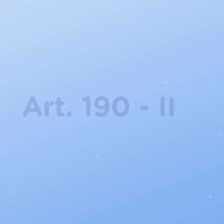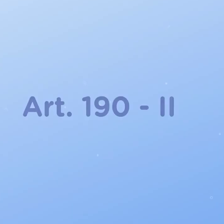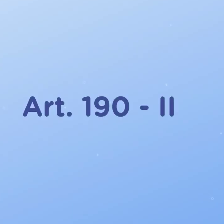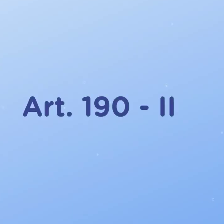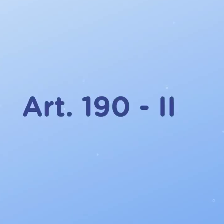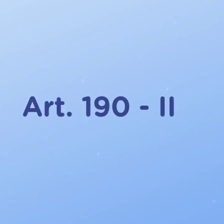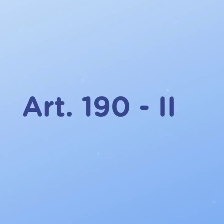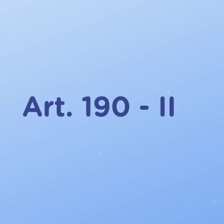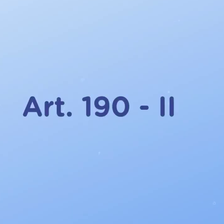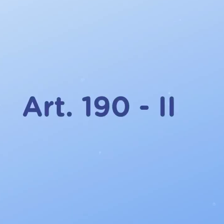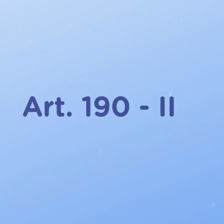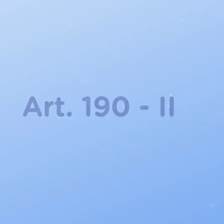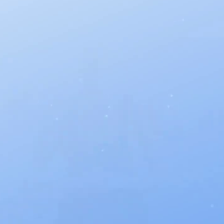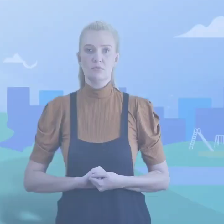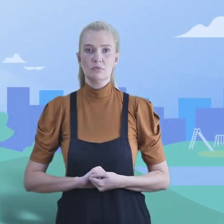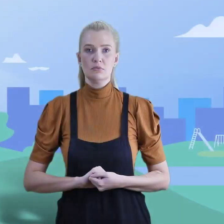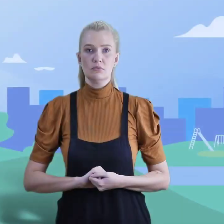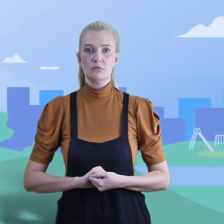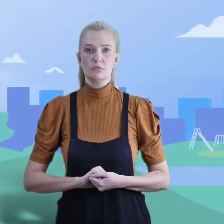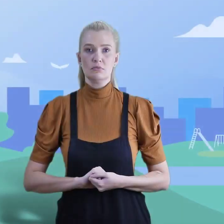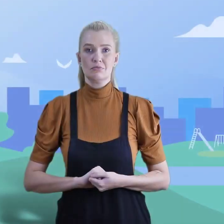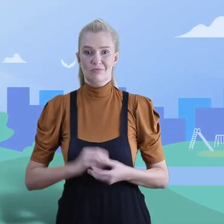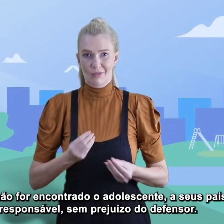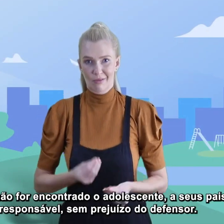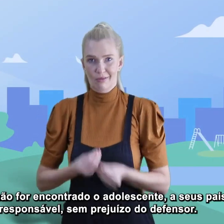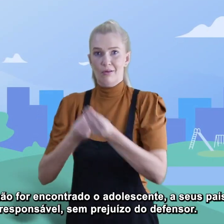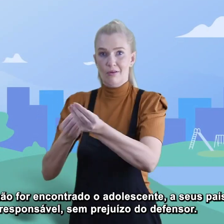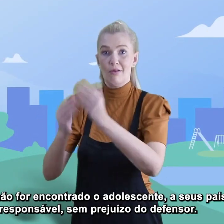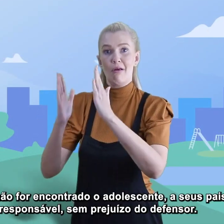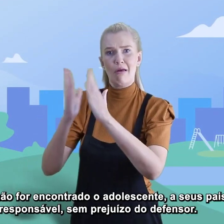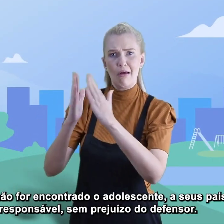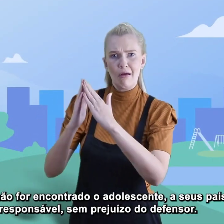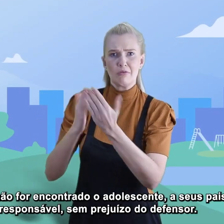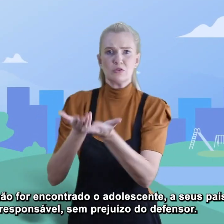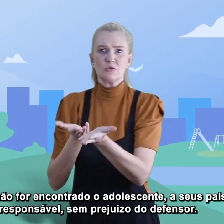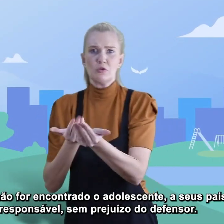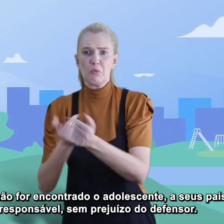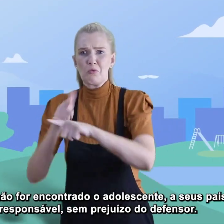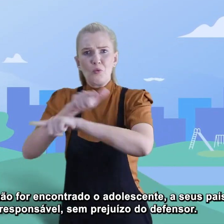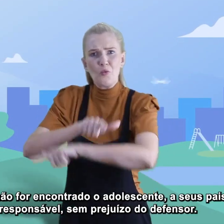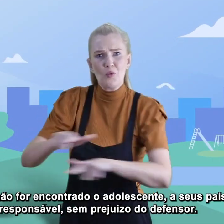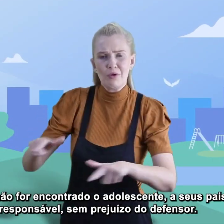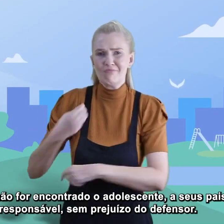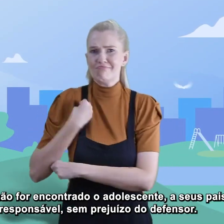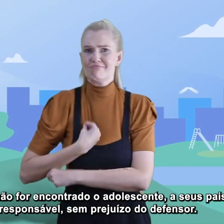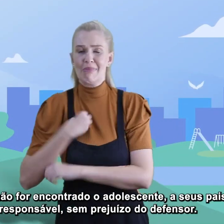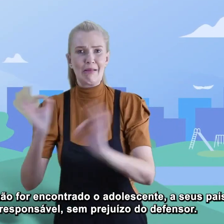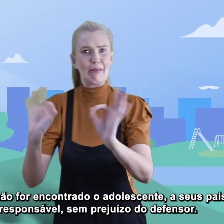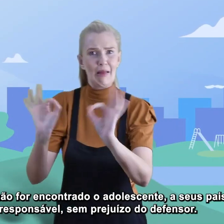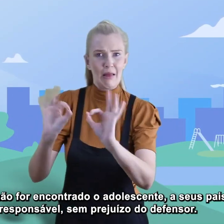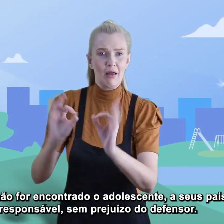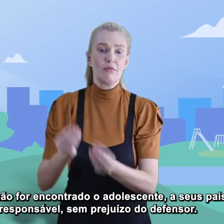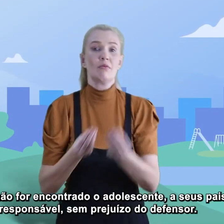Artigo 190, inciso 2º. Quando não for encontrado o adolescente, a seus pais ou responsável,